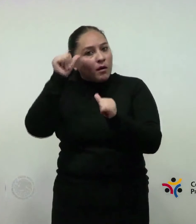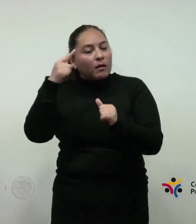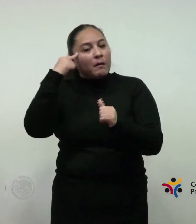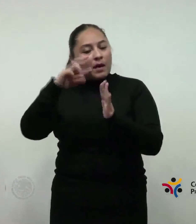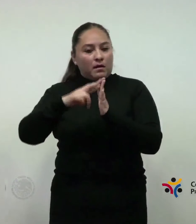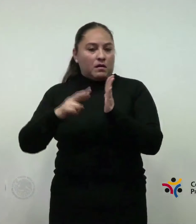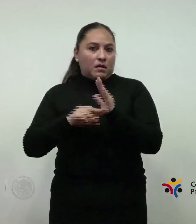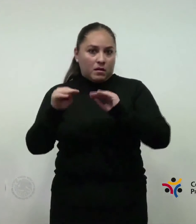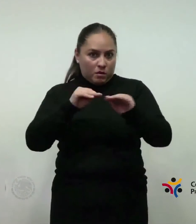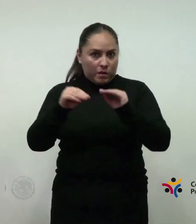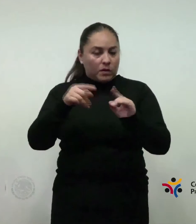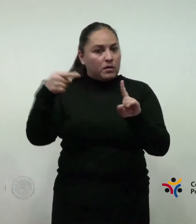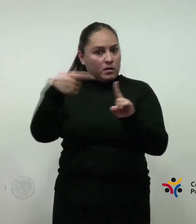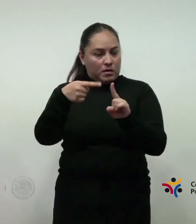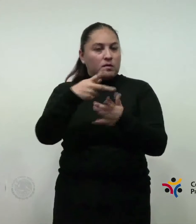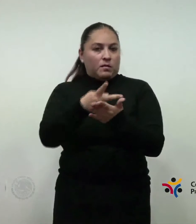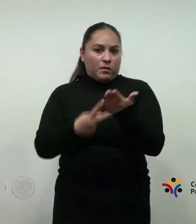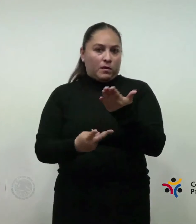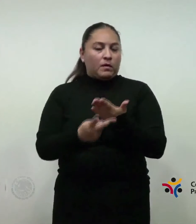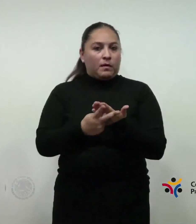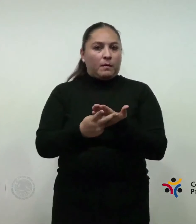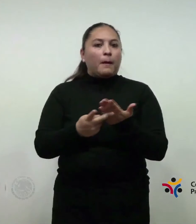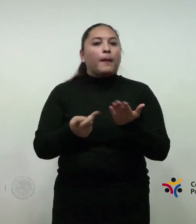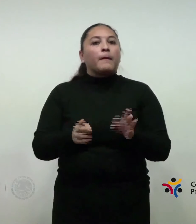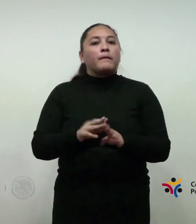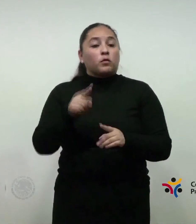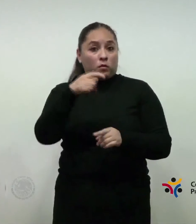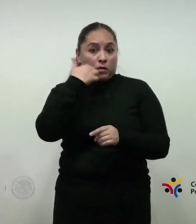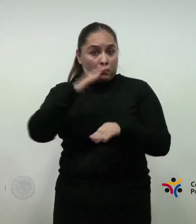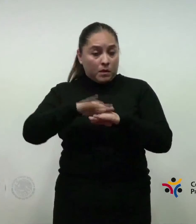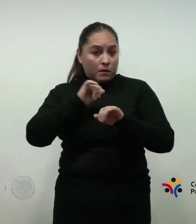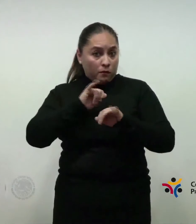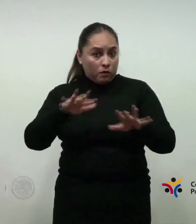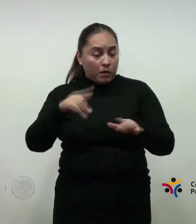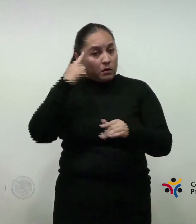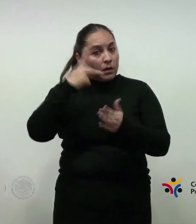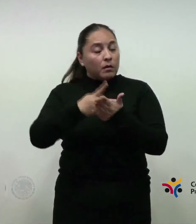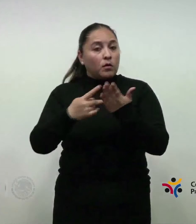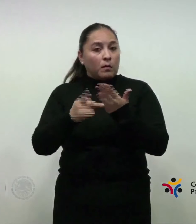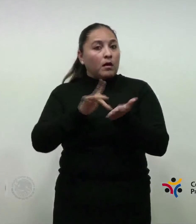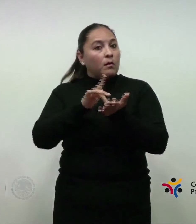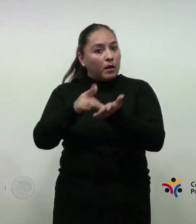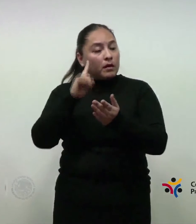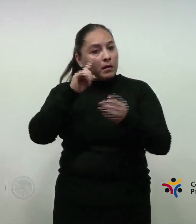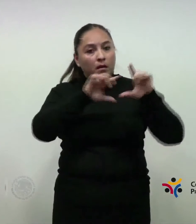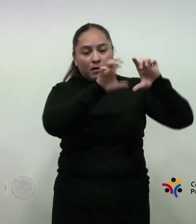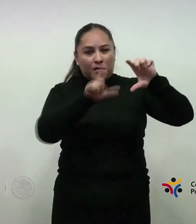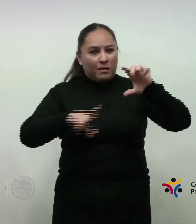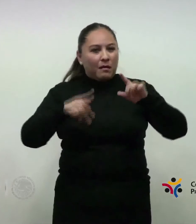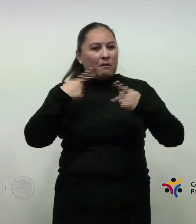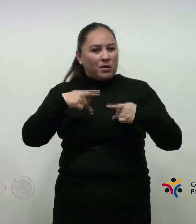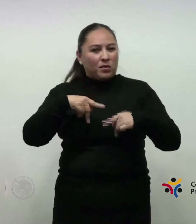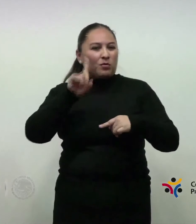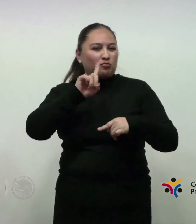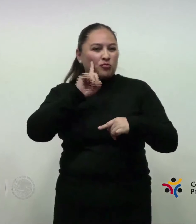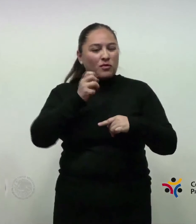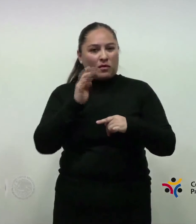reglas de operación de este programa para mayor información del programa de apoyo a las instancias de mujeres en las entidades federativas